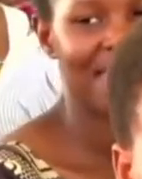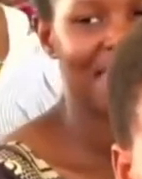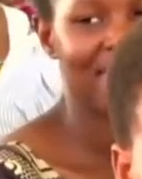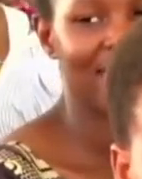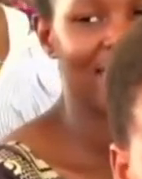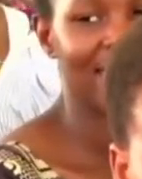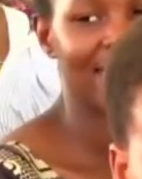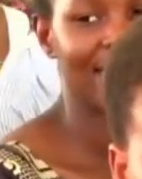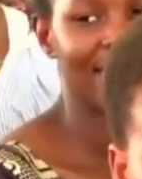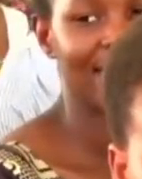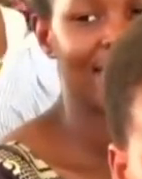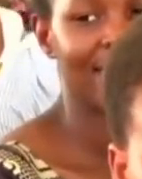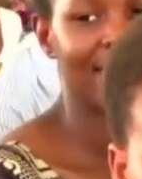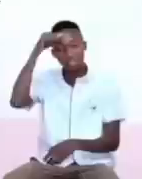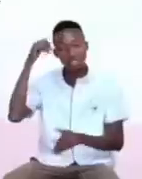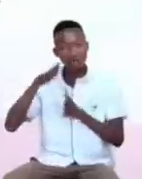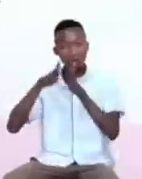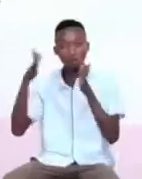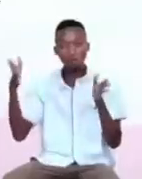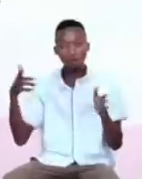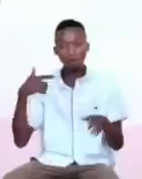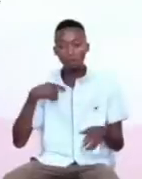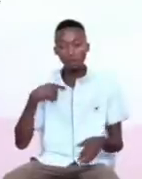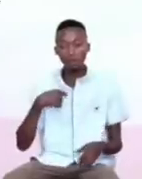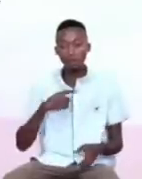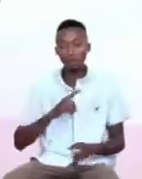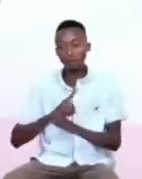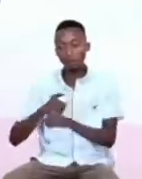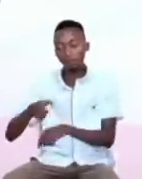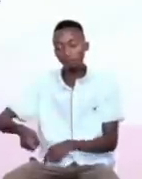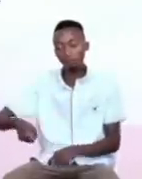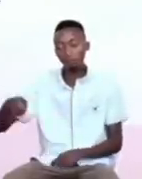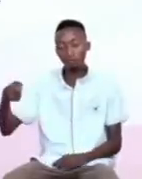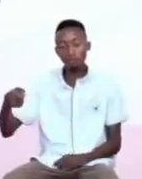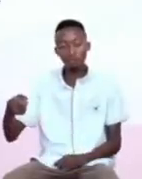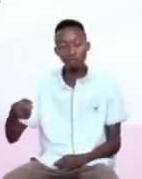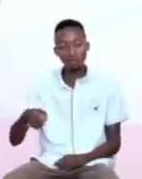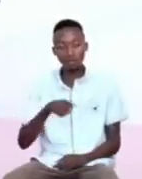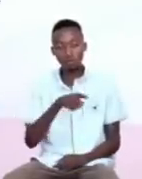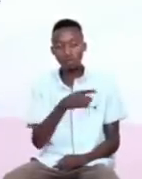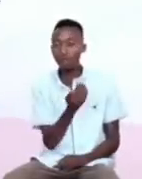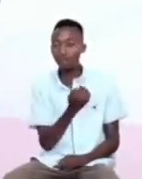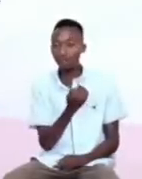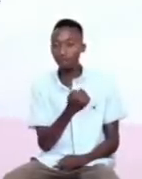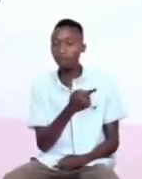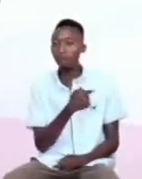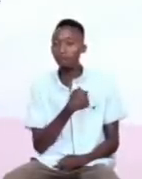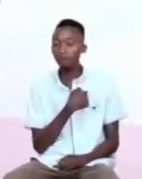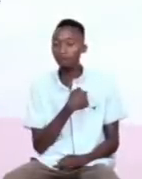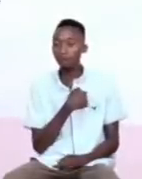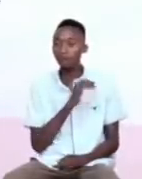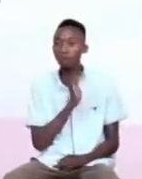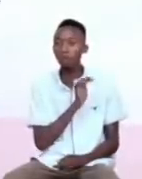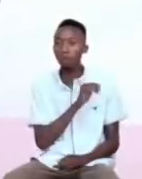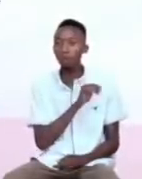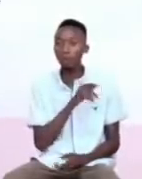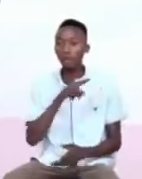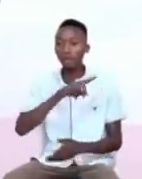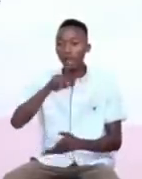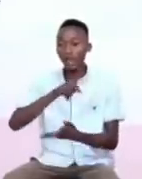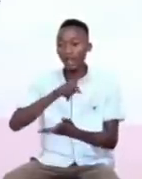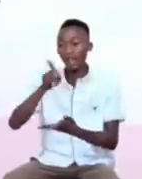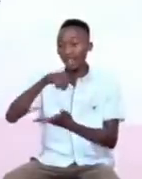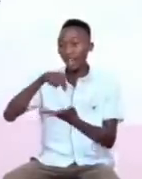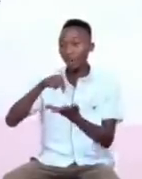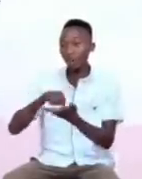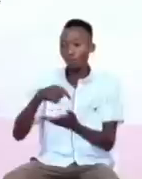Nakumbuka zile zama kulikuwa na hiyo shida kubwa sana. Nikachukua mali yangu. Alafu akanambia nimeshawaambia wa Kariakoo na